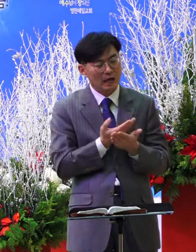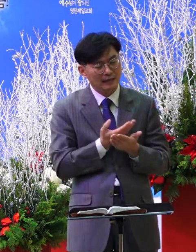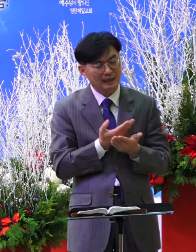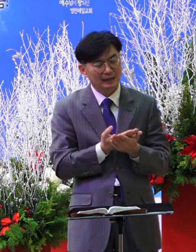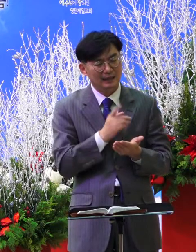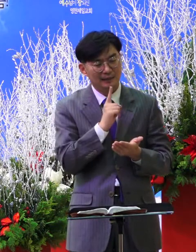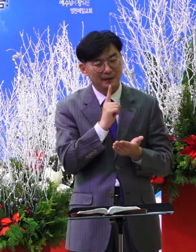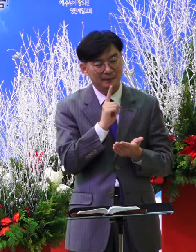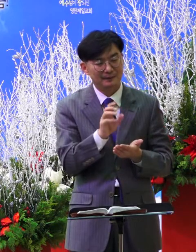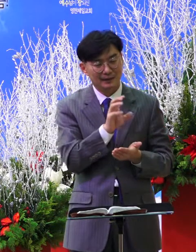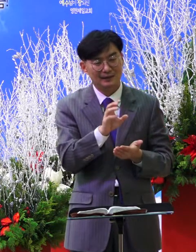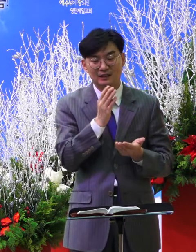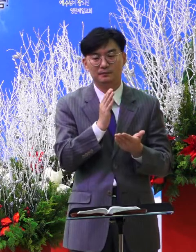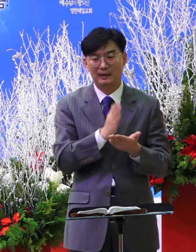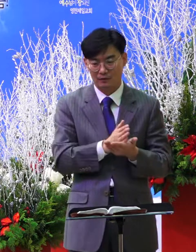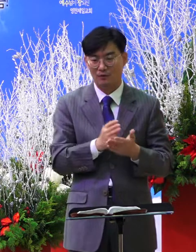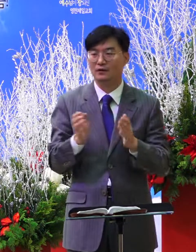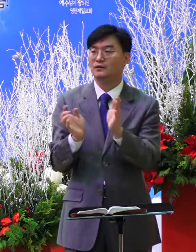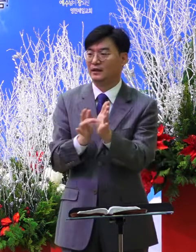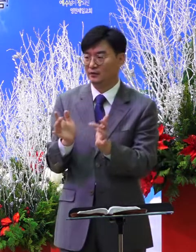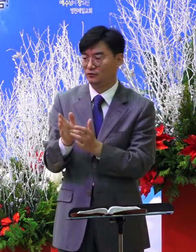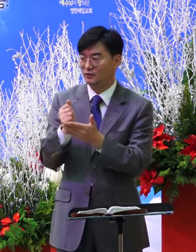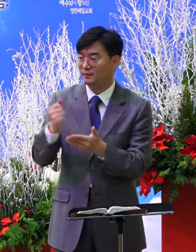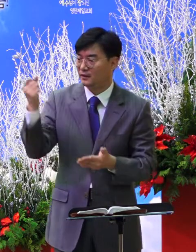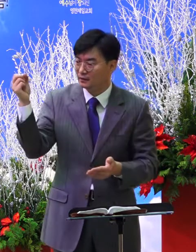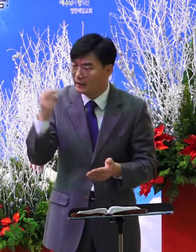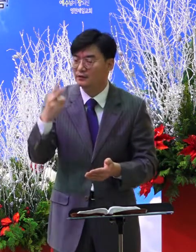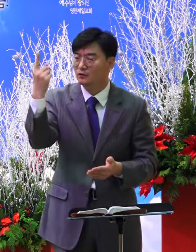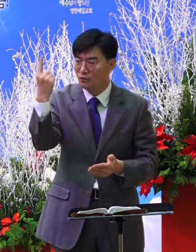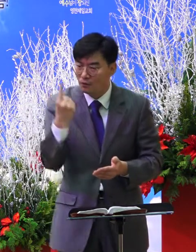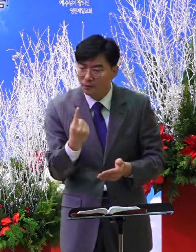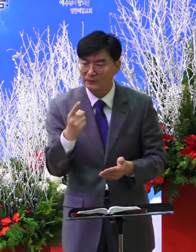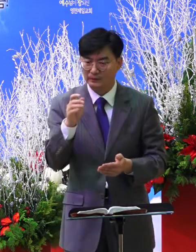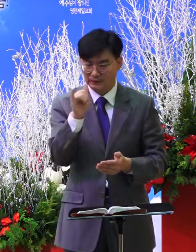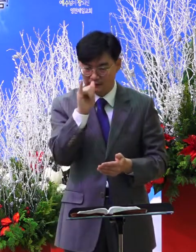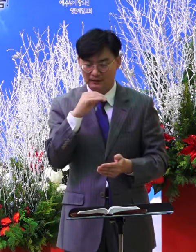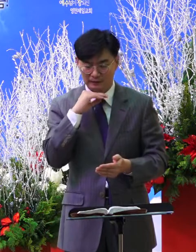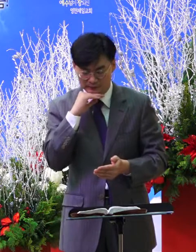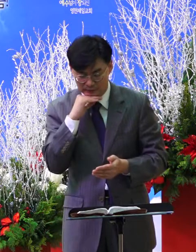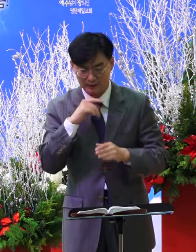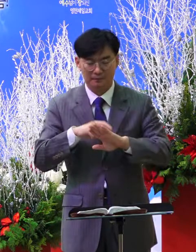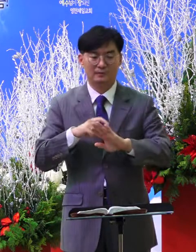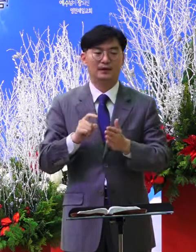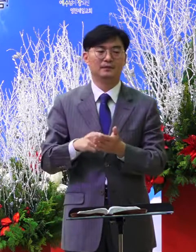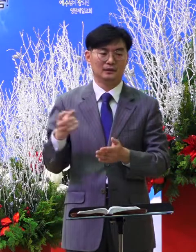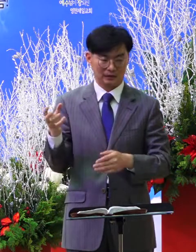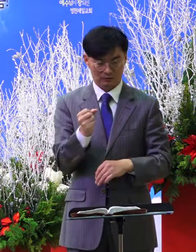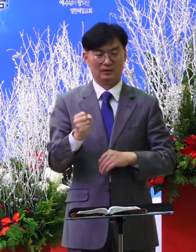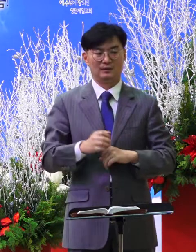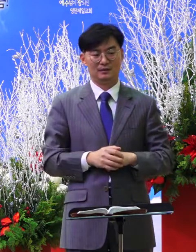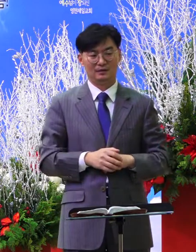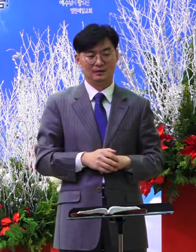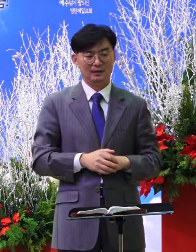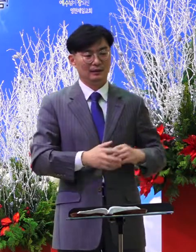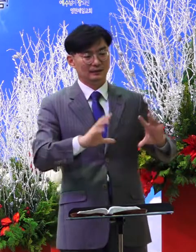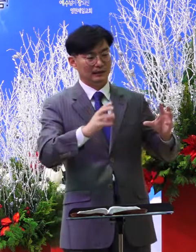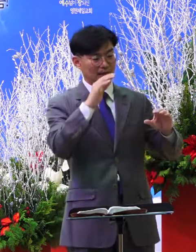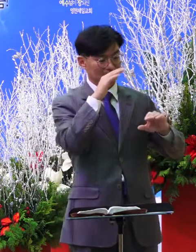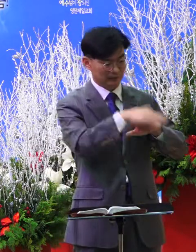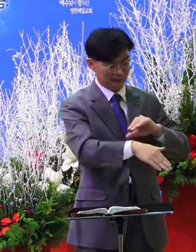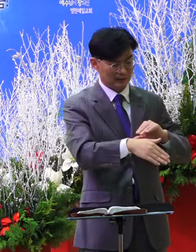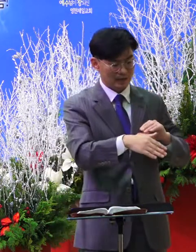신앙생활을 했다고 한다면 그 신앙생활을 오늘 이 시간으로 다 청산하고 주님